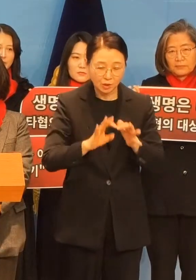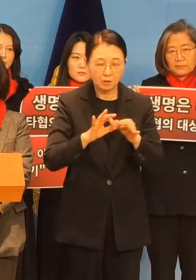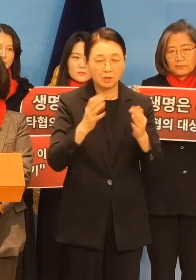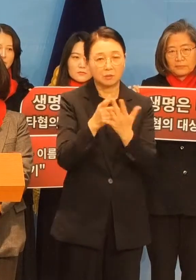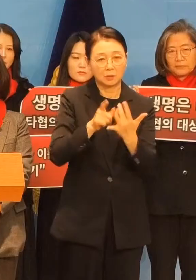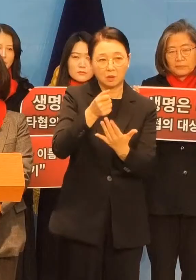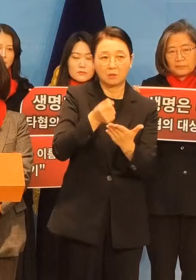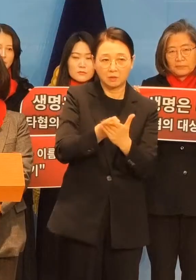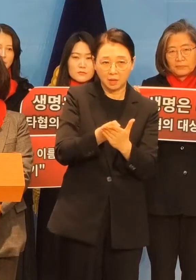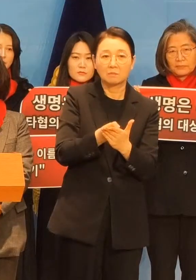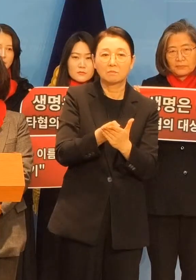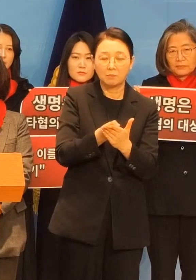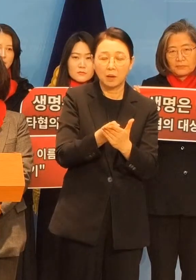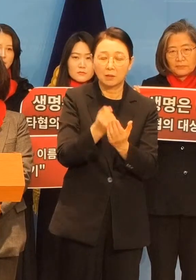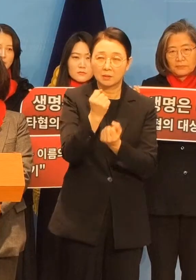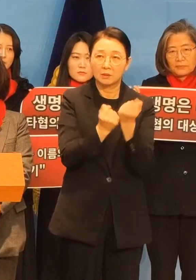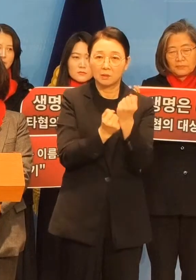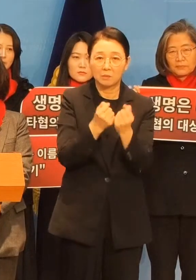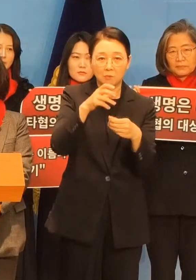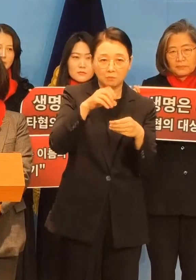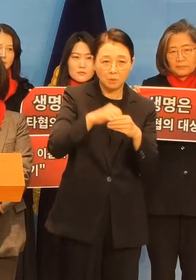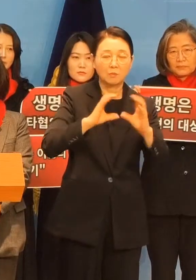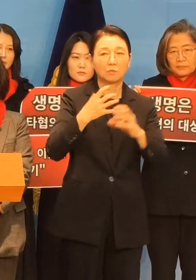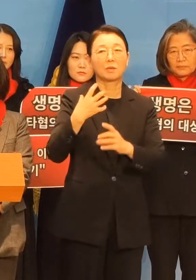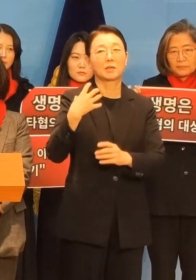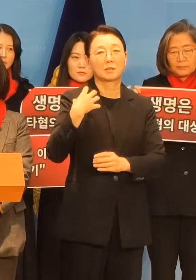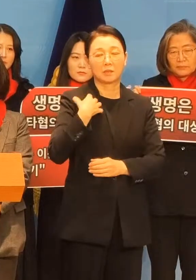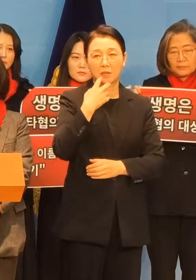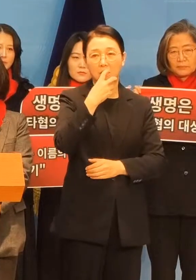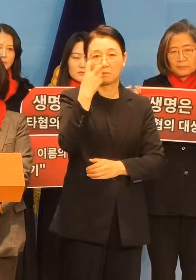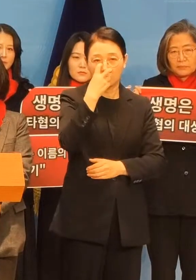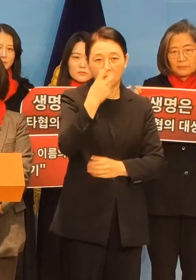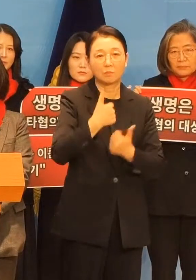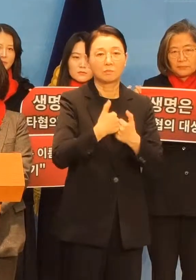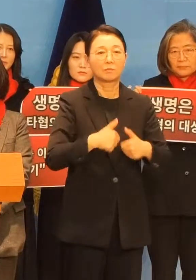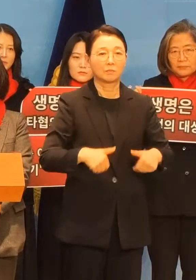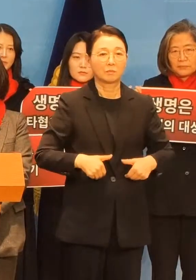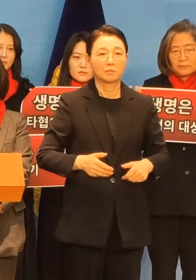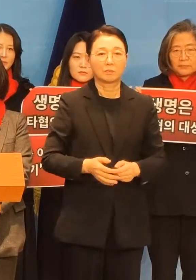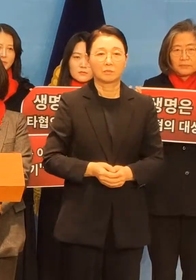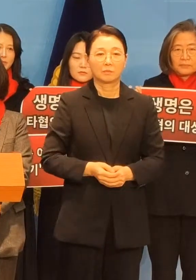선택지를 충분히 안내하는 국가 책임의 보호 상담이어야 한다.